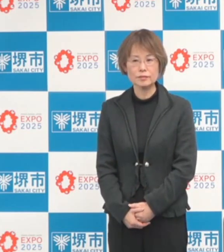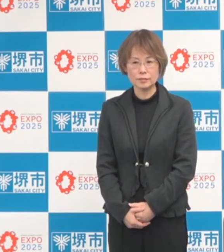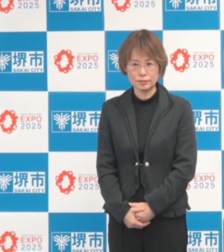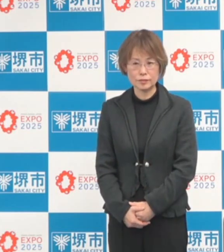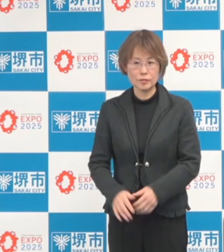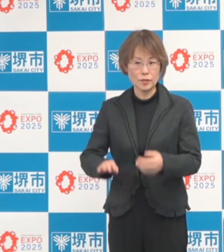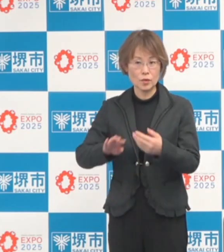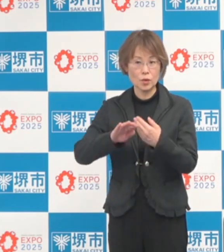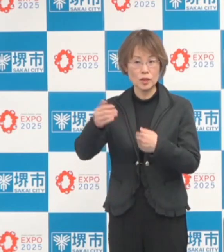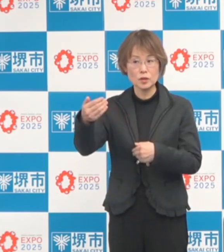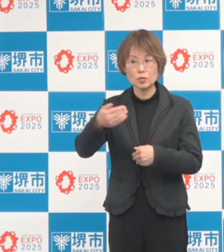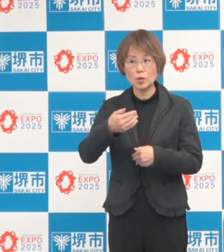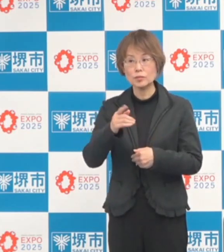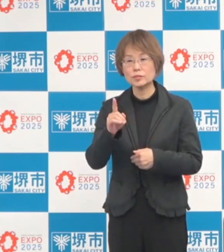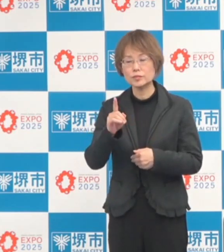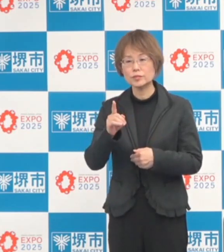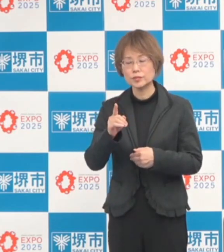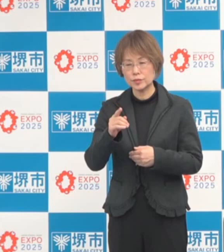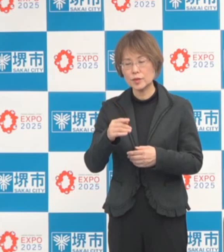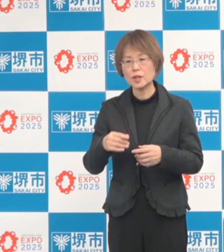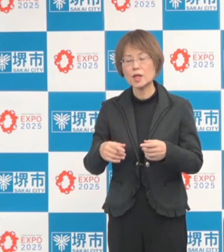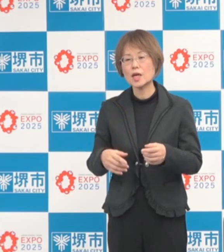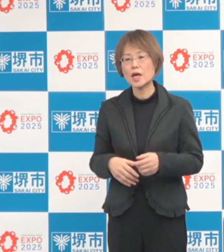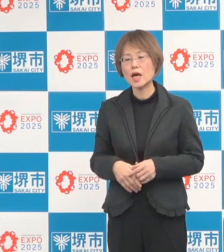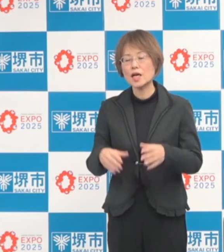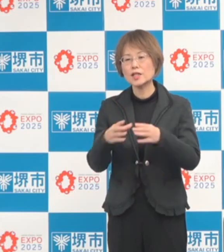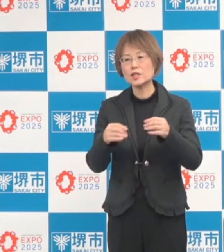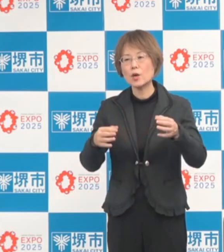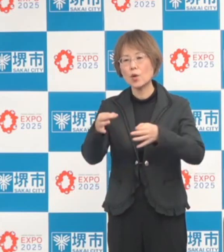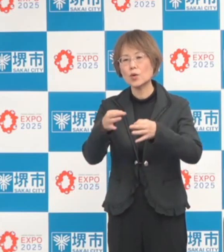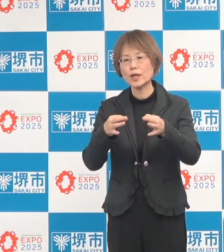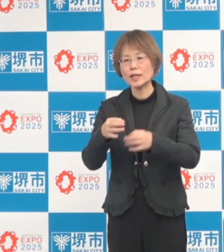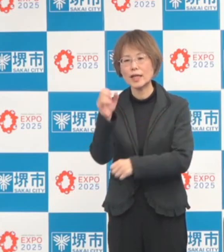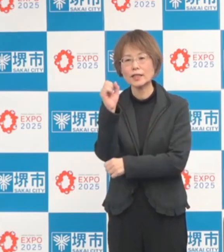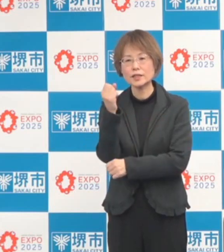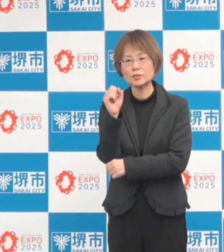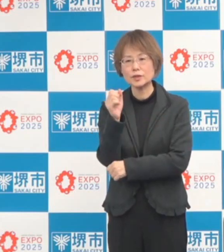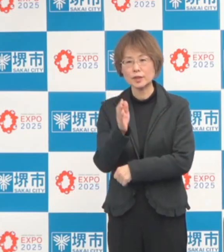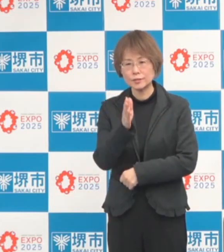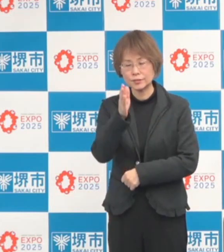それでは他にご質問いかがでしょうか。はい、日本経済新聞社さんどうぞ。